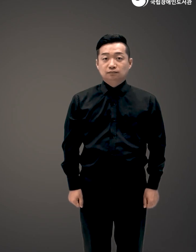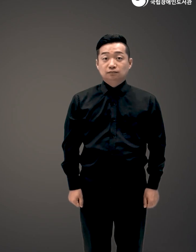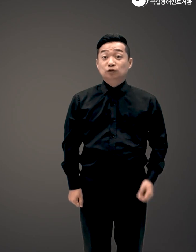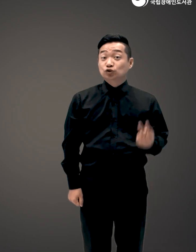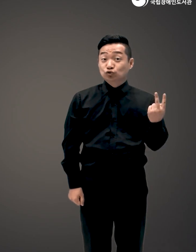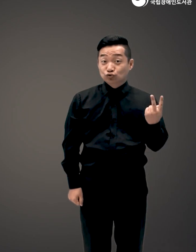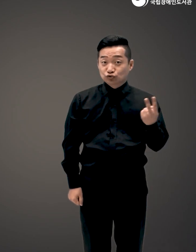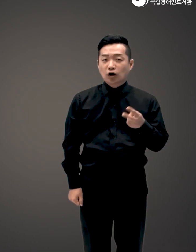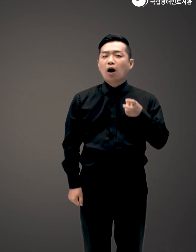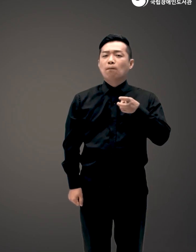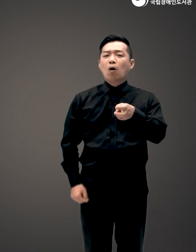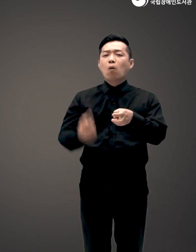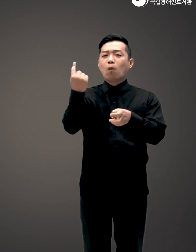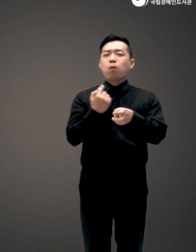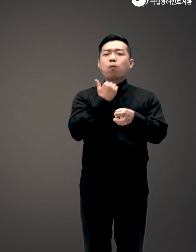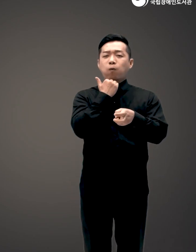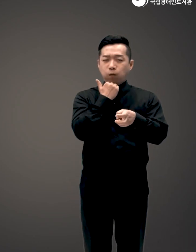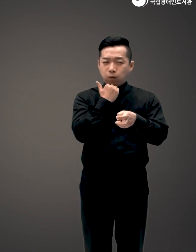둘은 버스를 기다렸어.